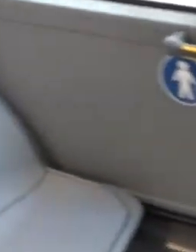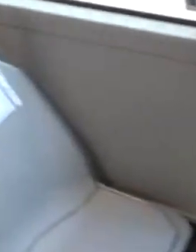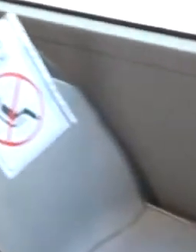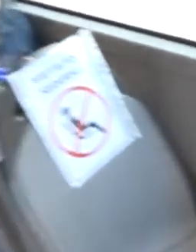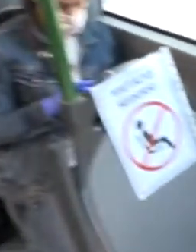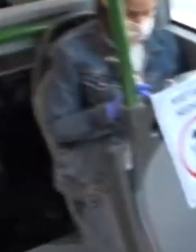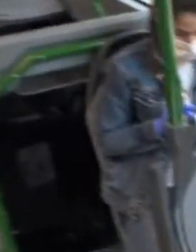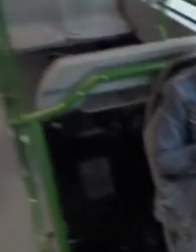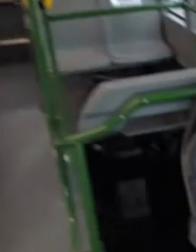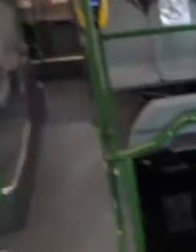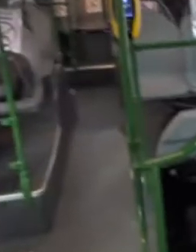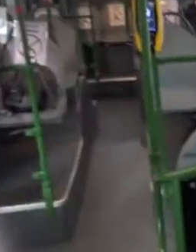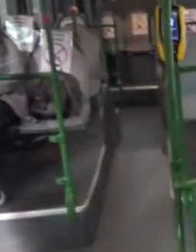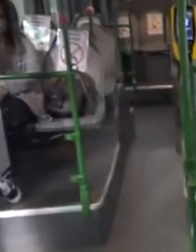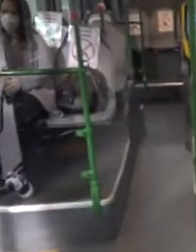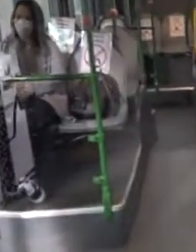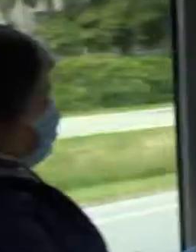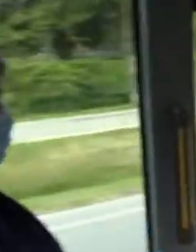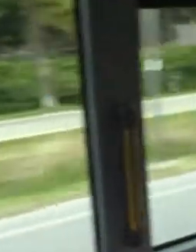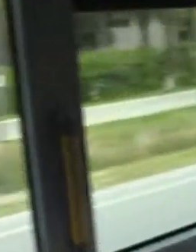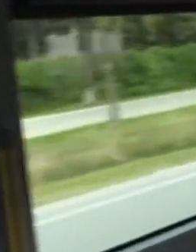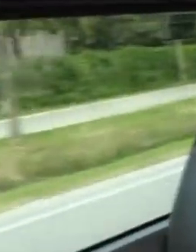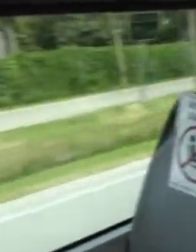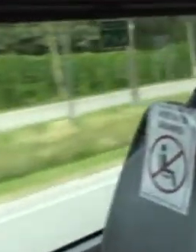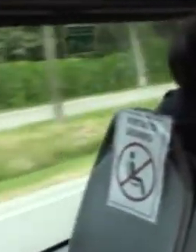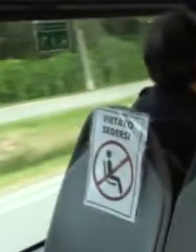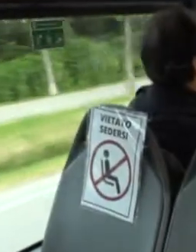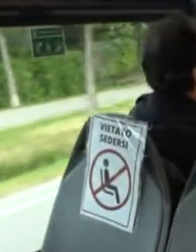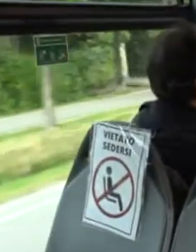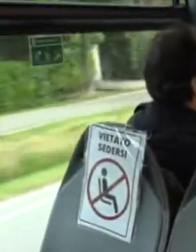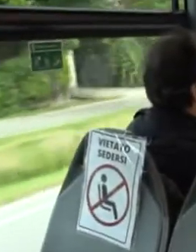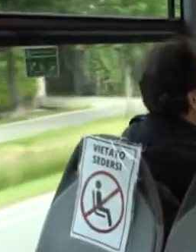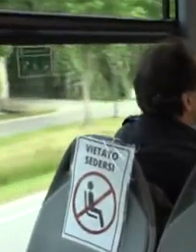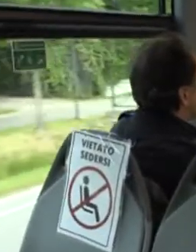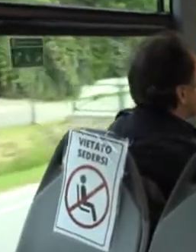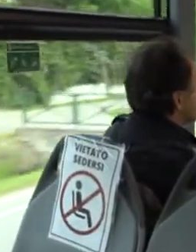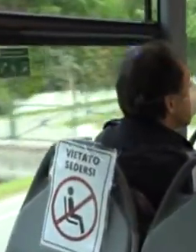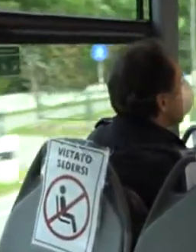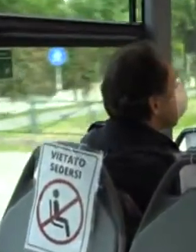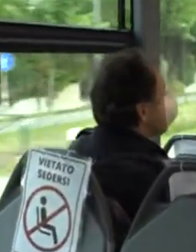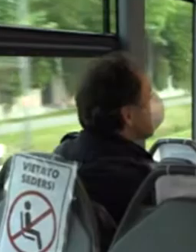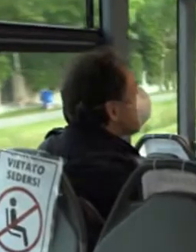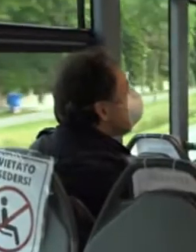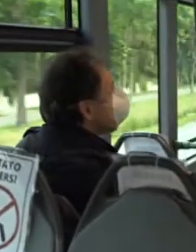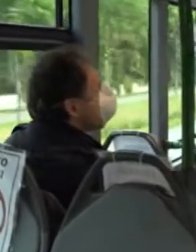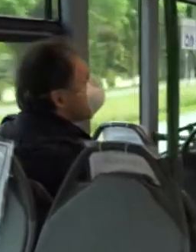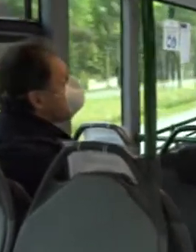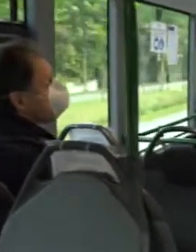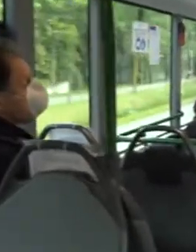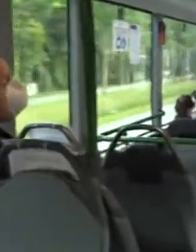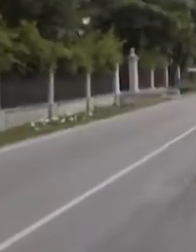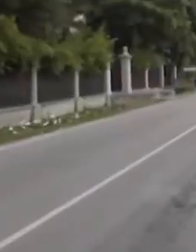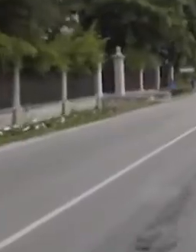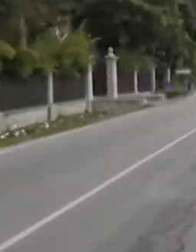provvedimento arriva nel giorno in cui sempre la Giunta ha approvato un riparto di 41 milioni di euro di risorse dallo Stato per il rinnovo dei